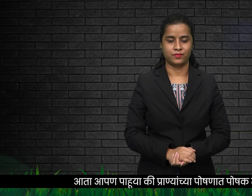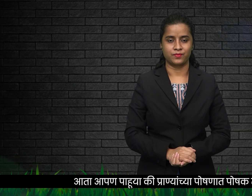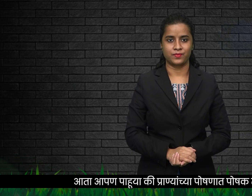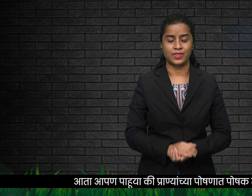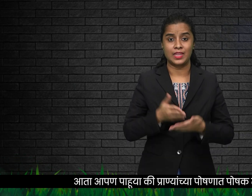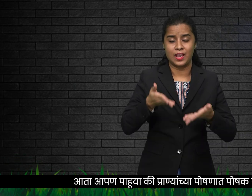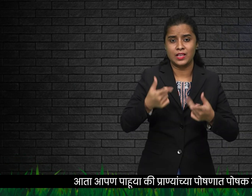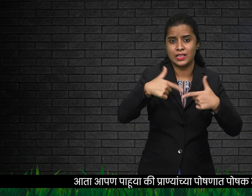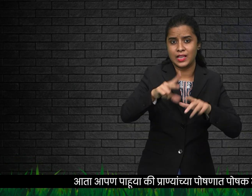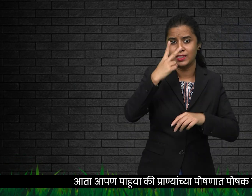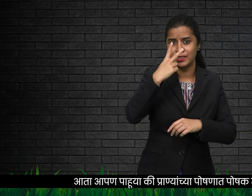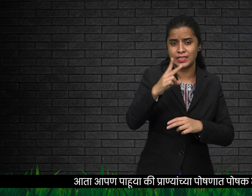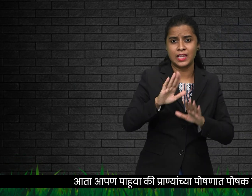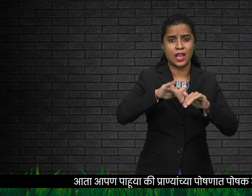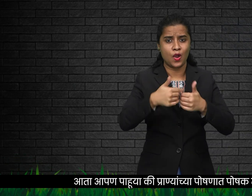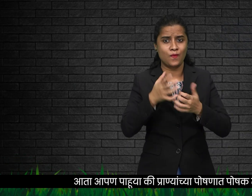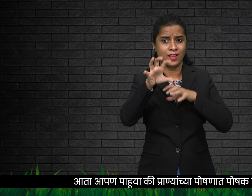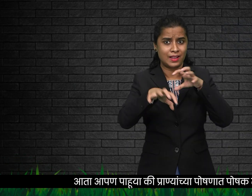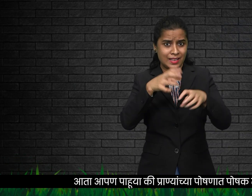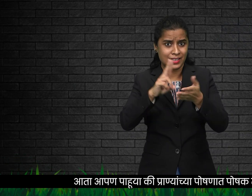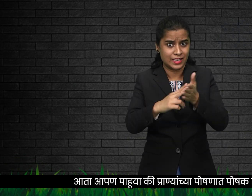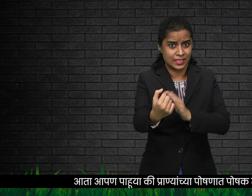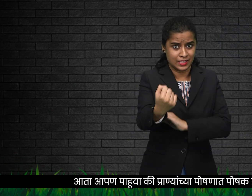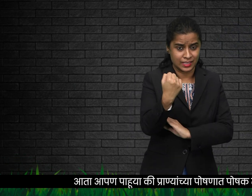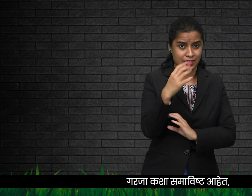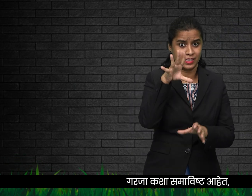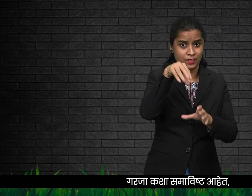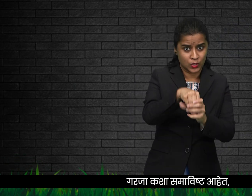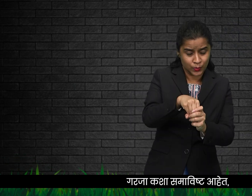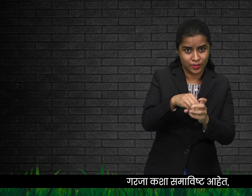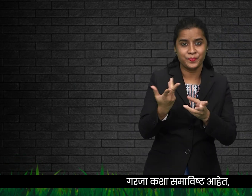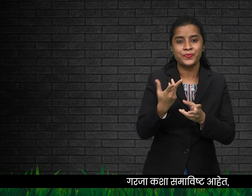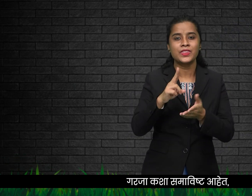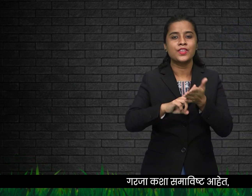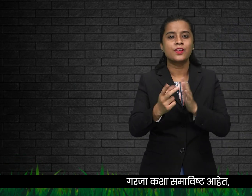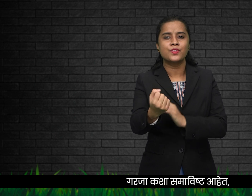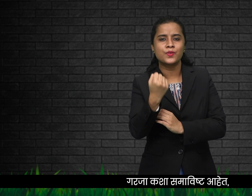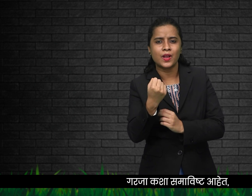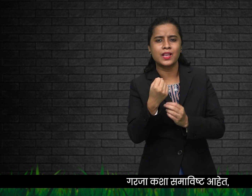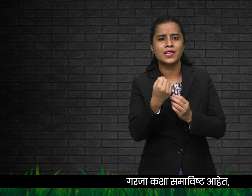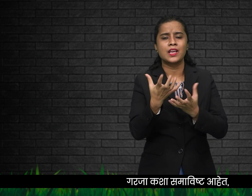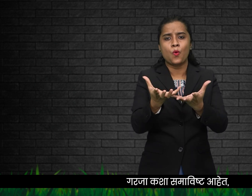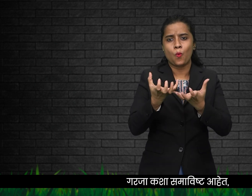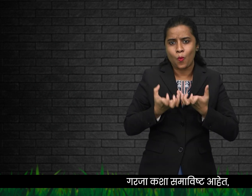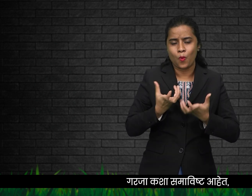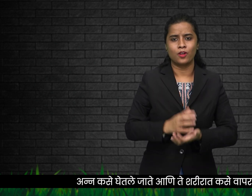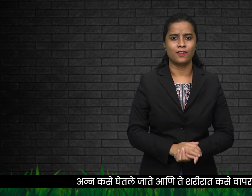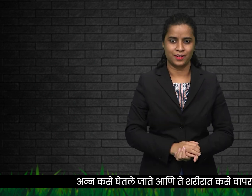आता आपण पाहूया की प्राण्यांच्या पोषणात पोषक तत्वांचा गरजा कशा समाविष्ट